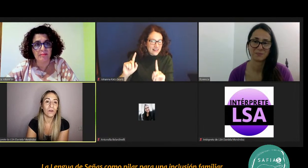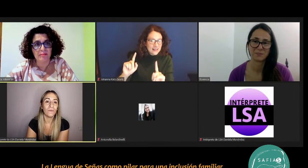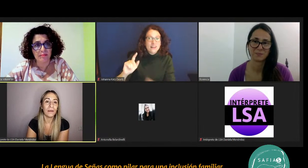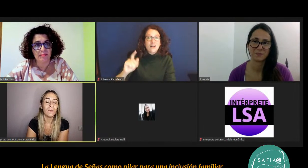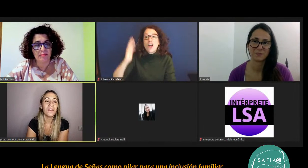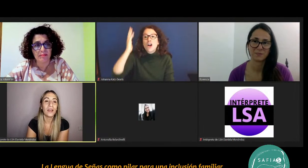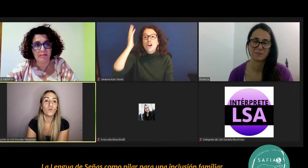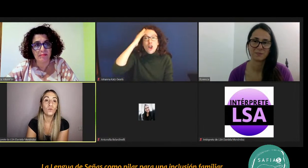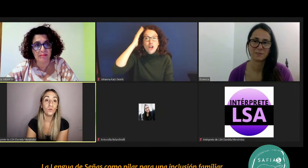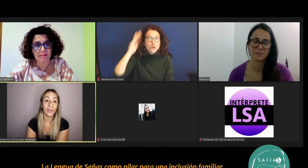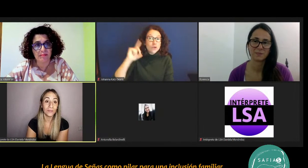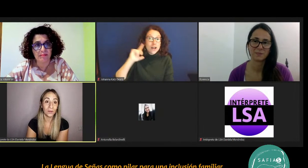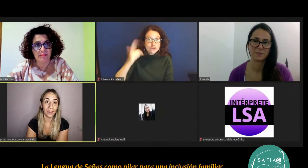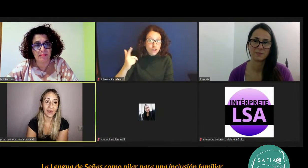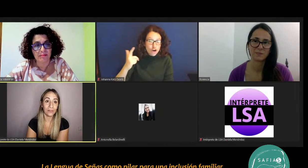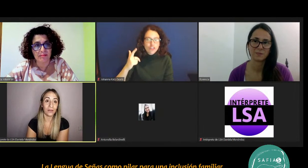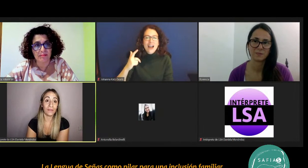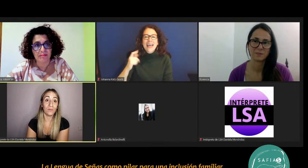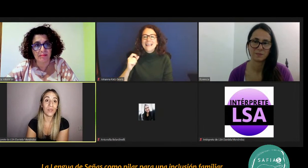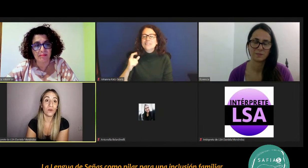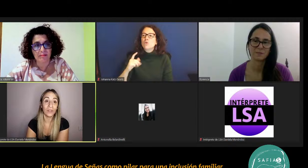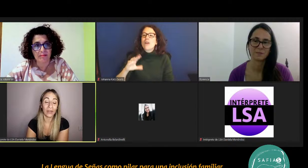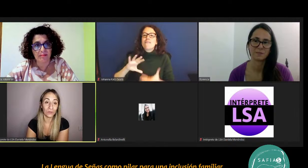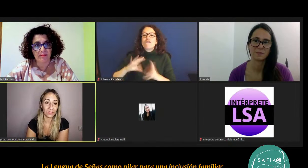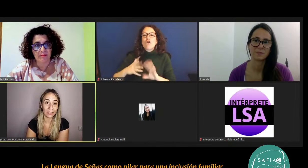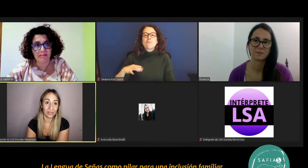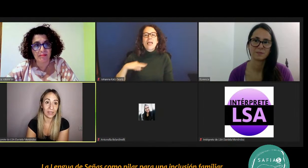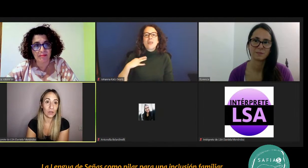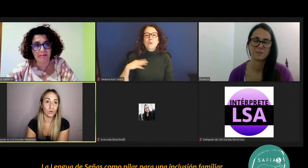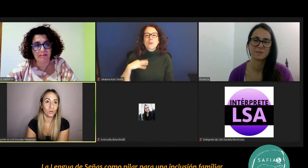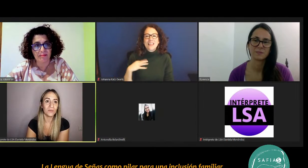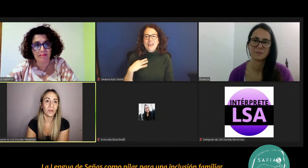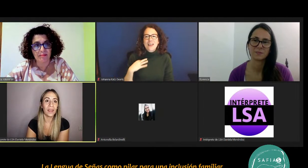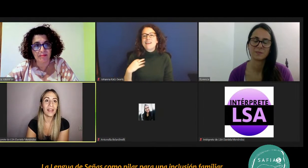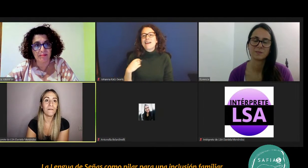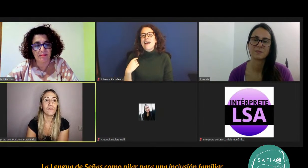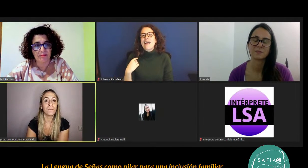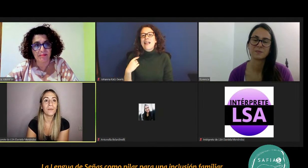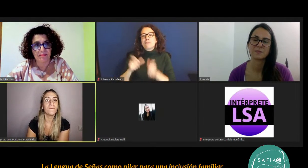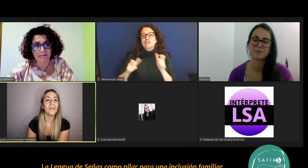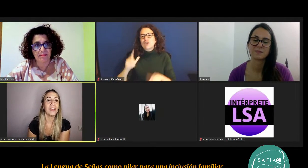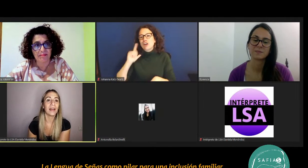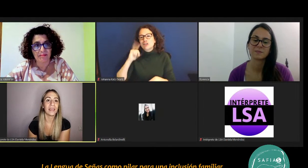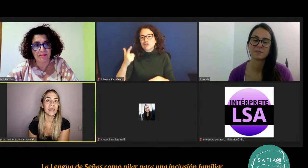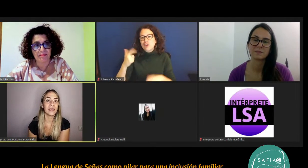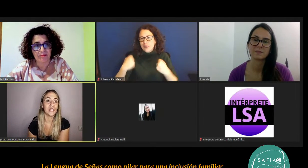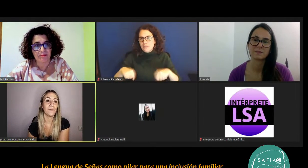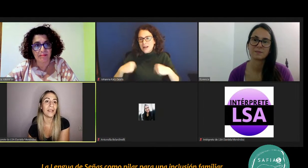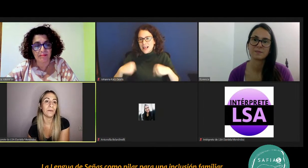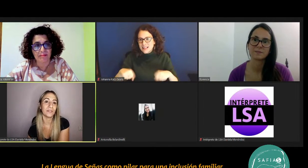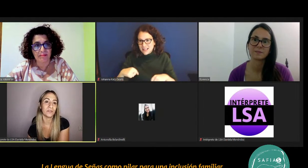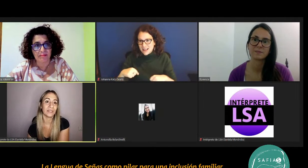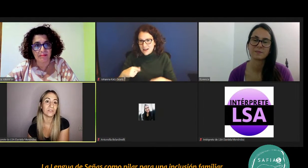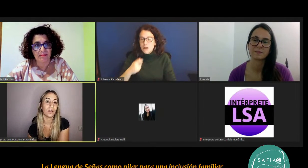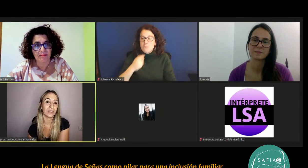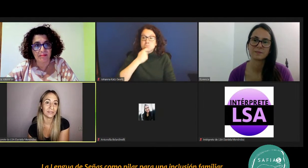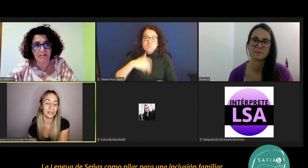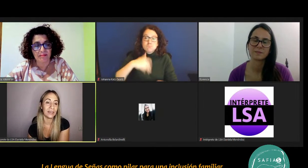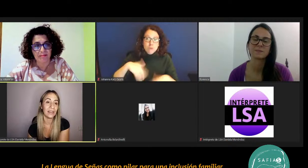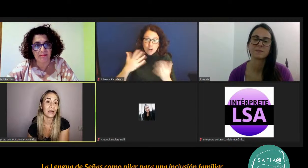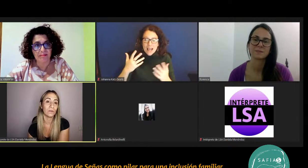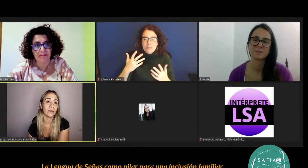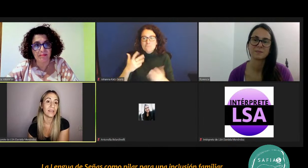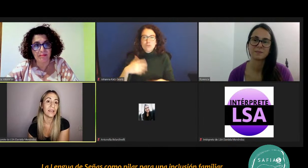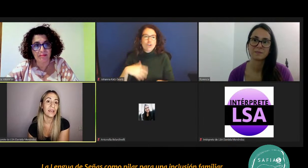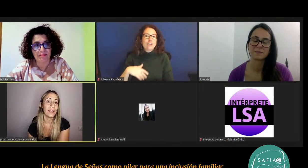Ahora, cuando hablamos de cultura sorda, nos referimos a otra cosa. Cultura sorda es la forma de vida que llevan las personas sordas,